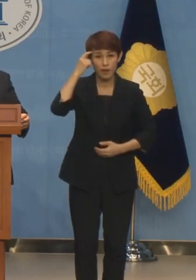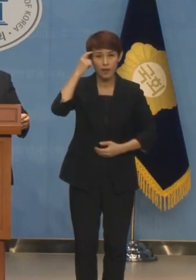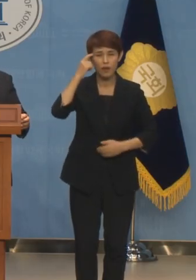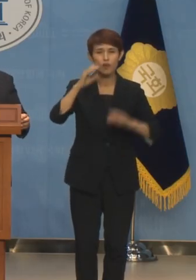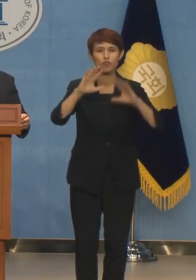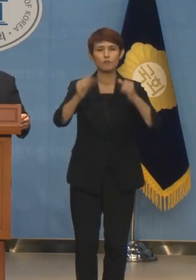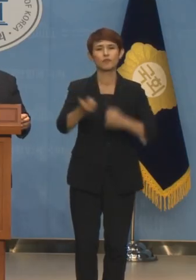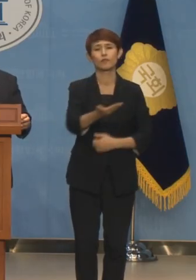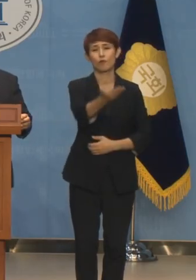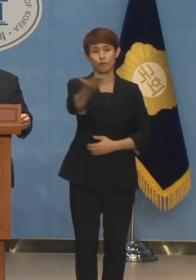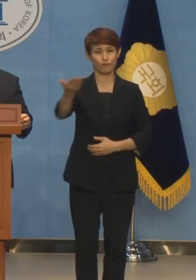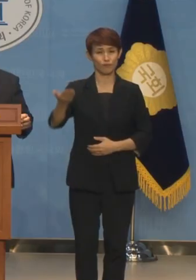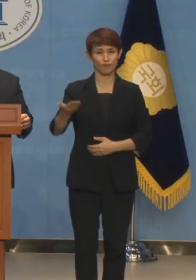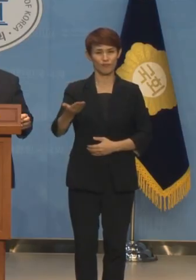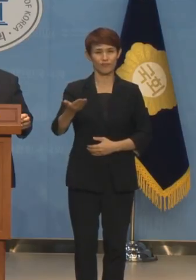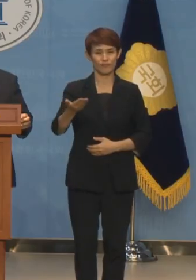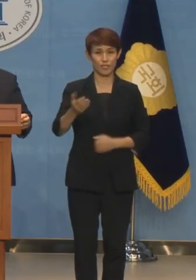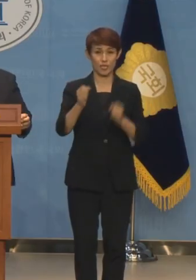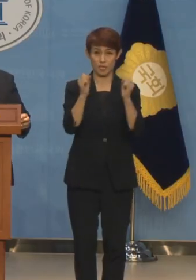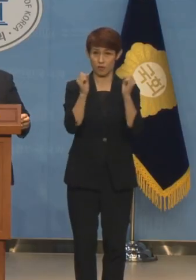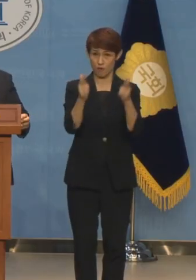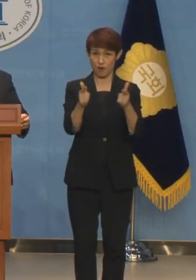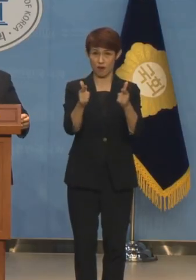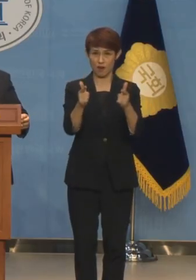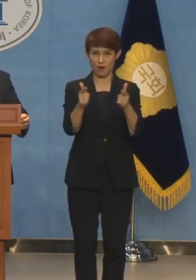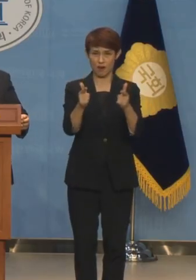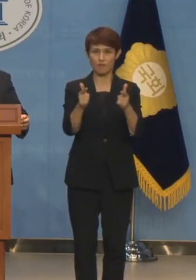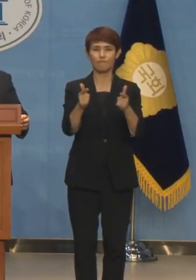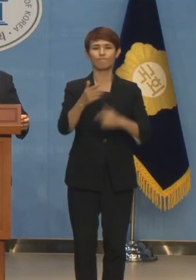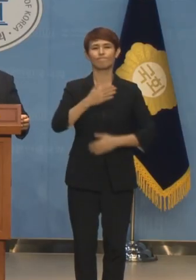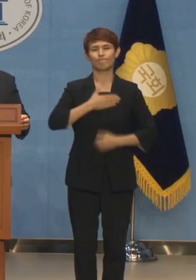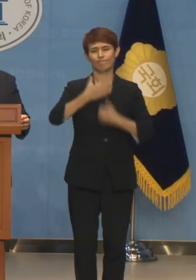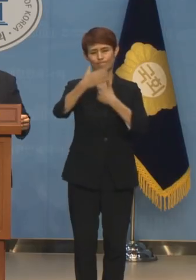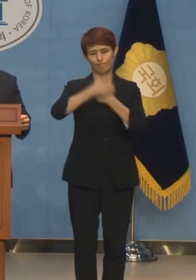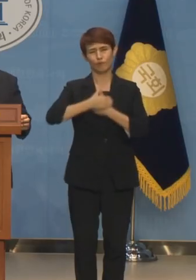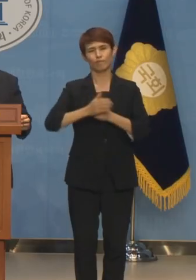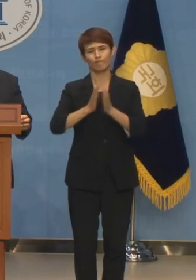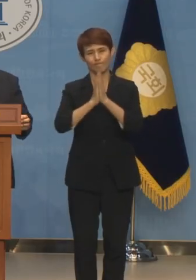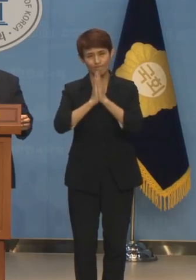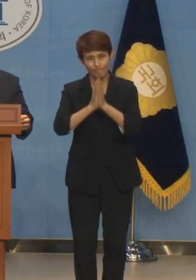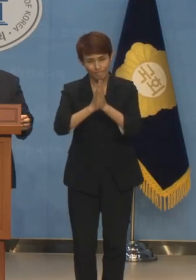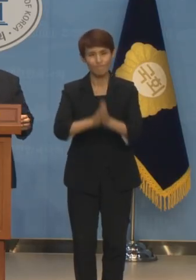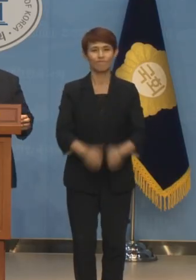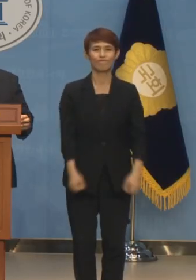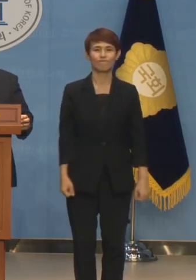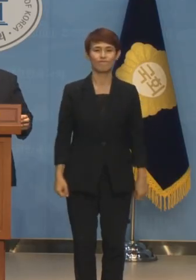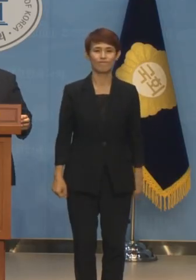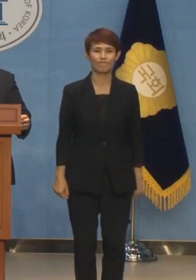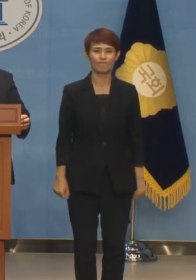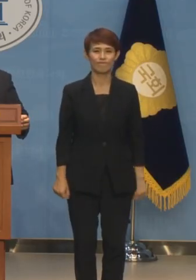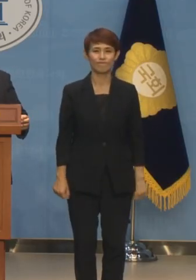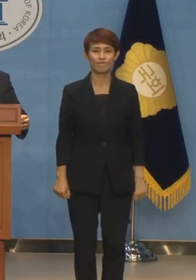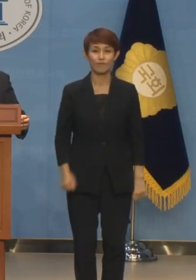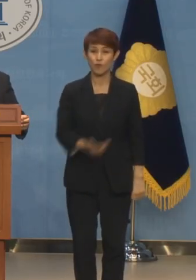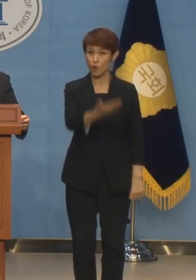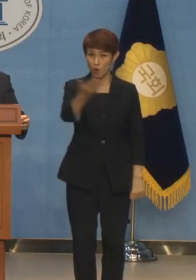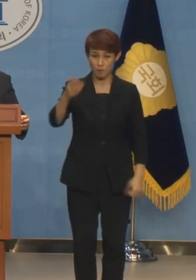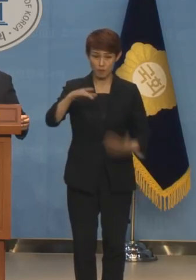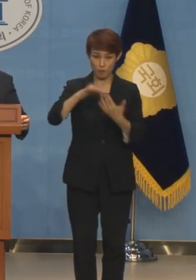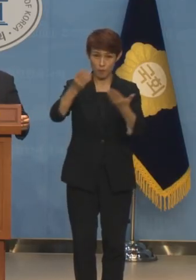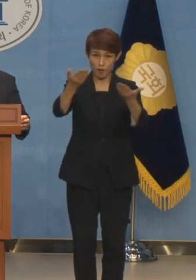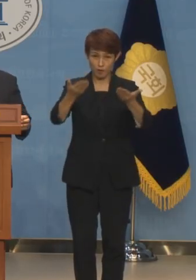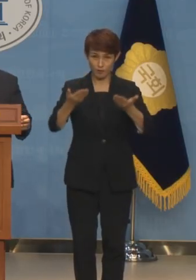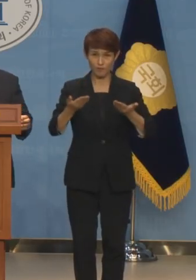국민 여러분이 그 기회를 저 이상규에게 주시길 부탁드립니다. 여러분이